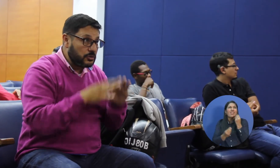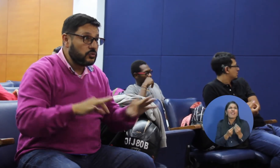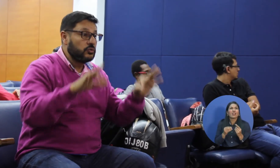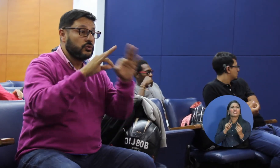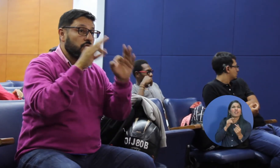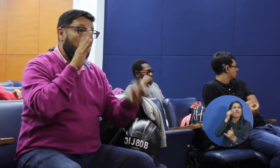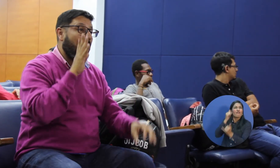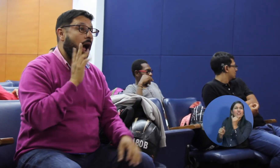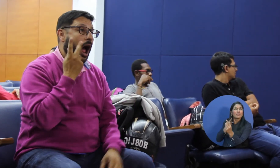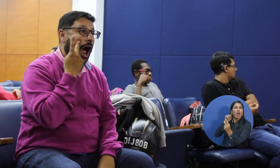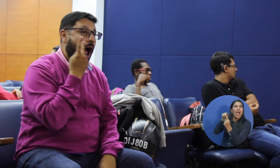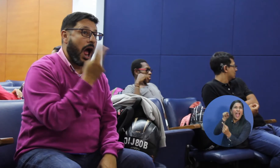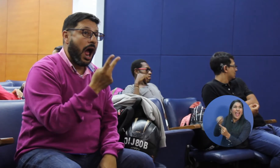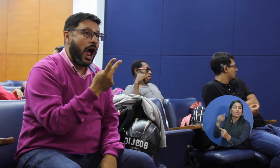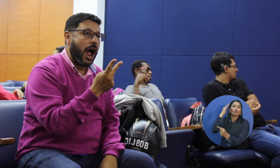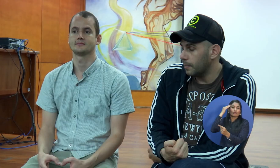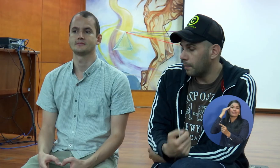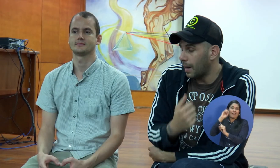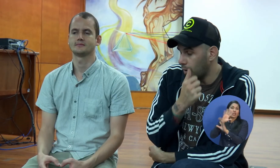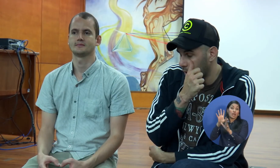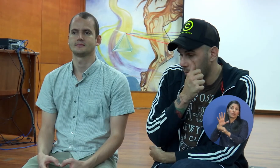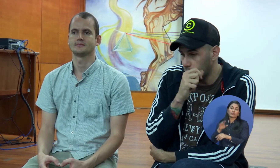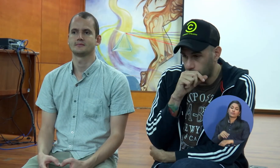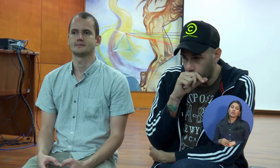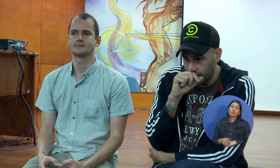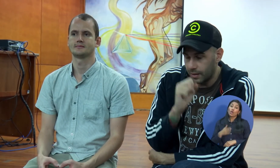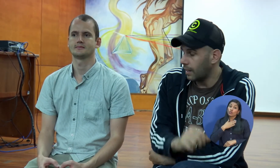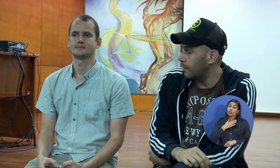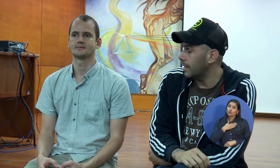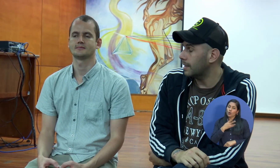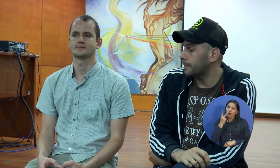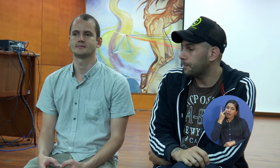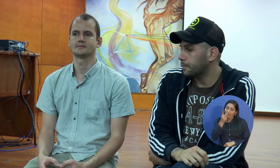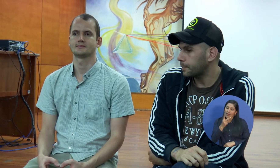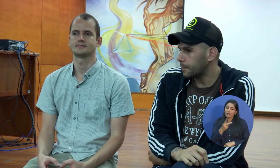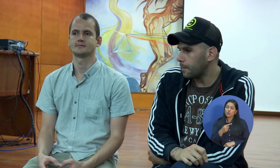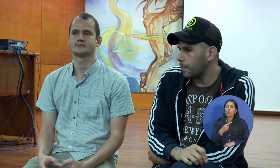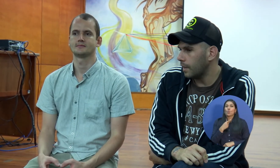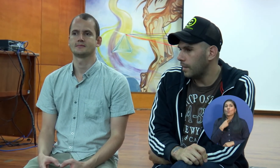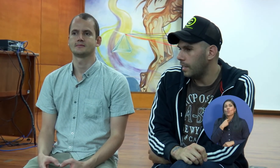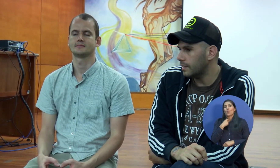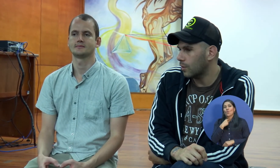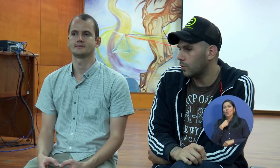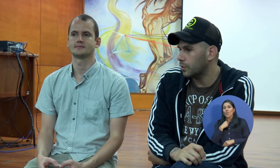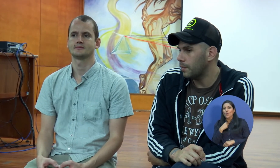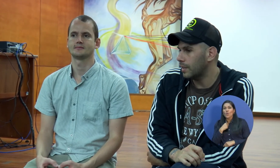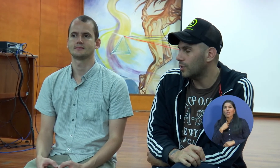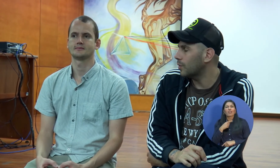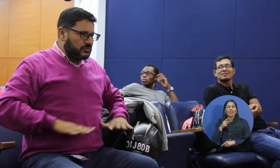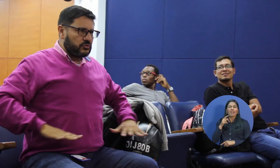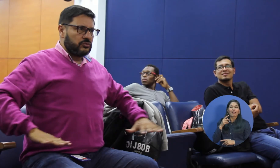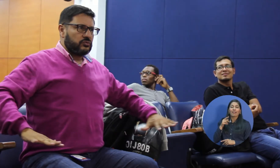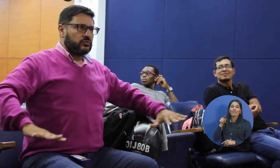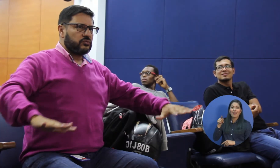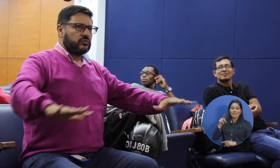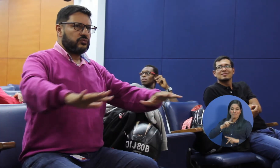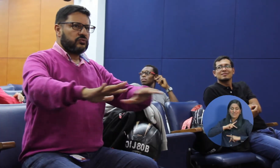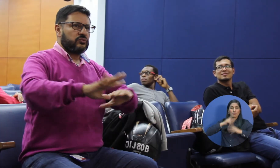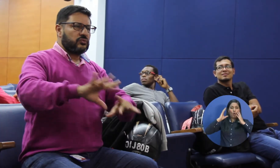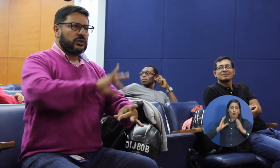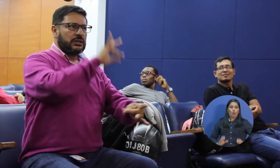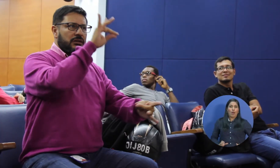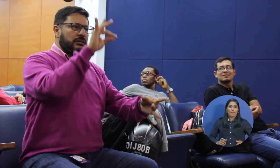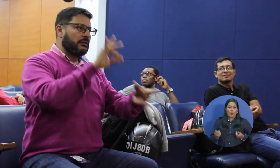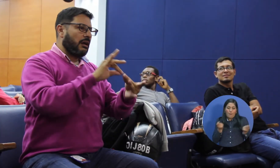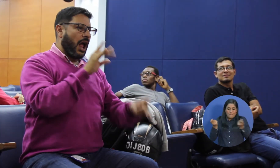vas. Y hay algo que valoré mucho hoy al verte, y es el conocimiento de tu cuerpo y de